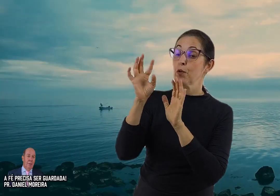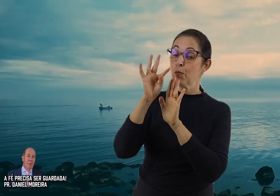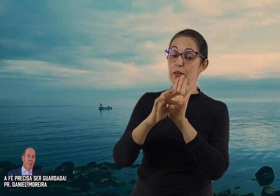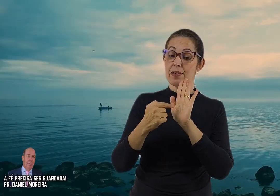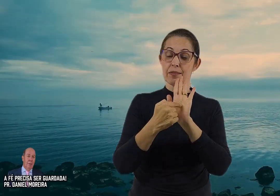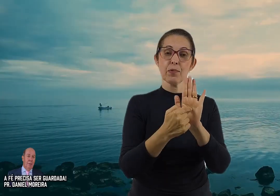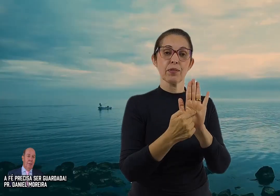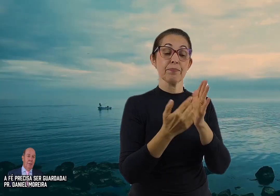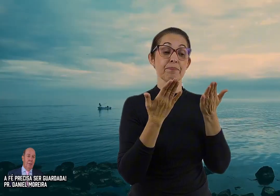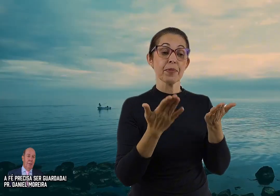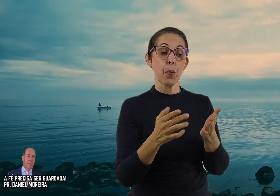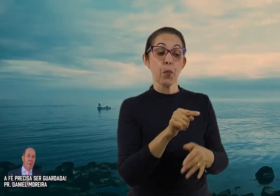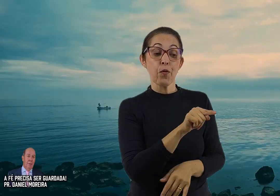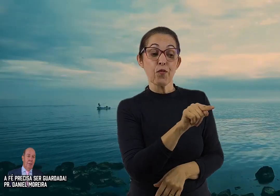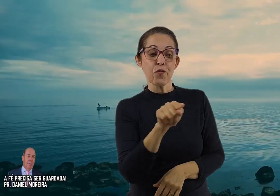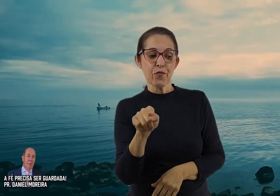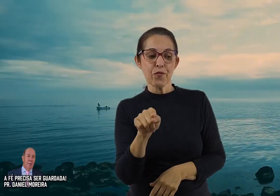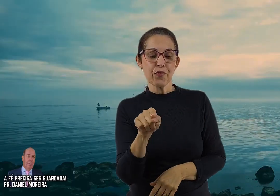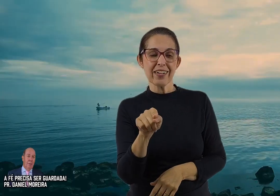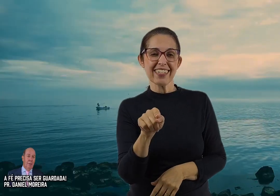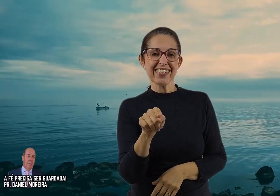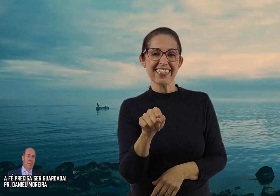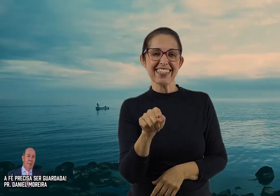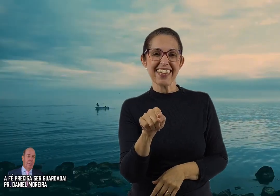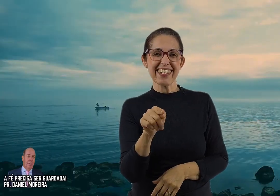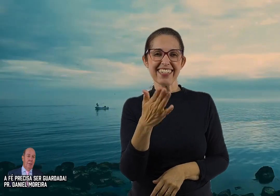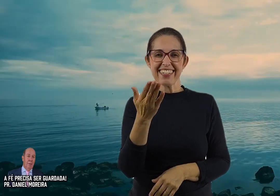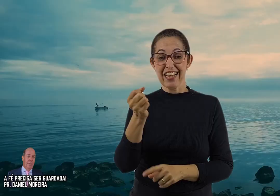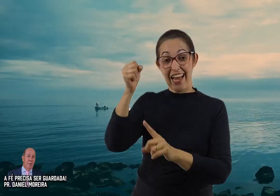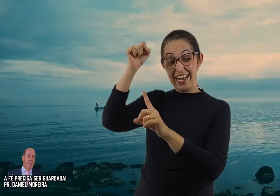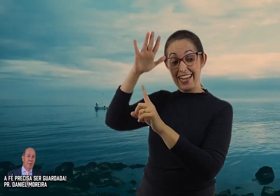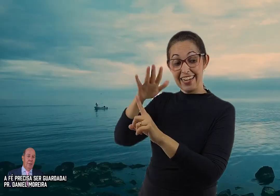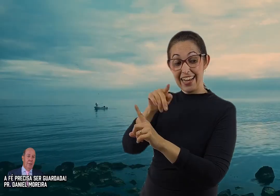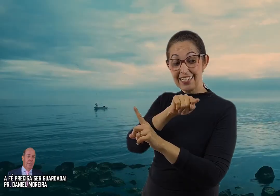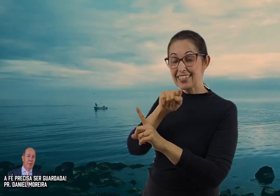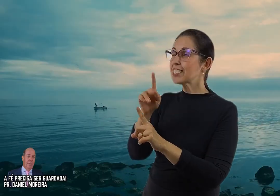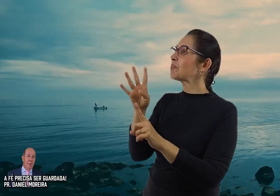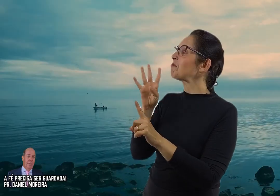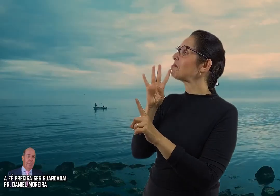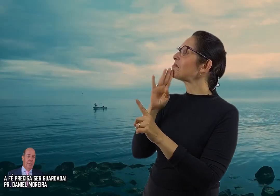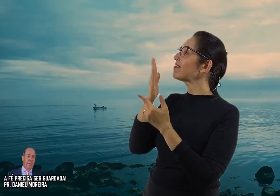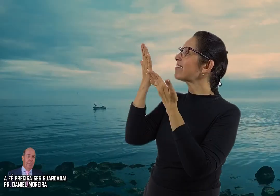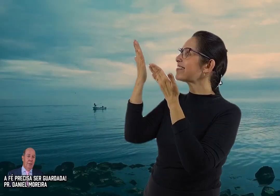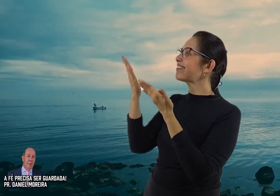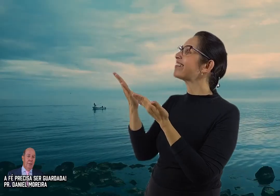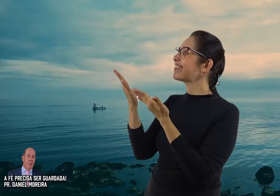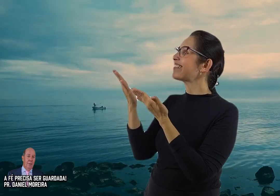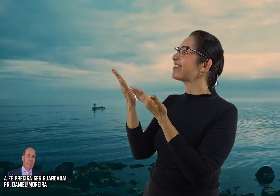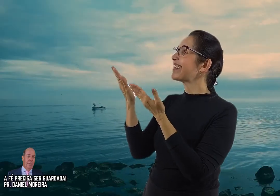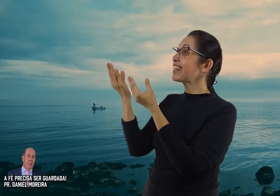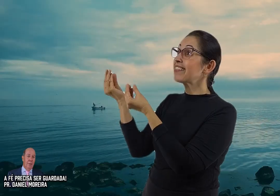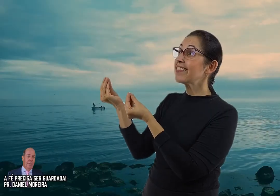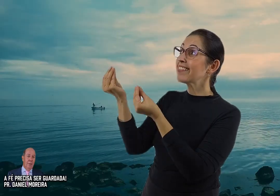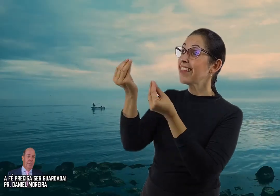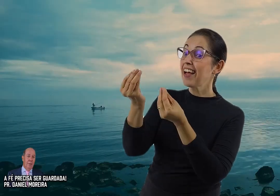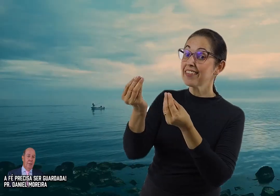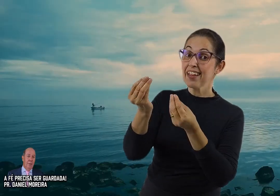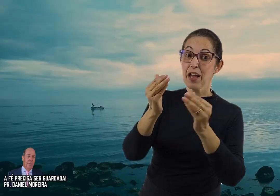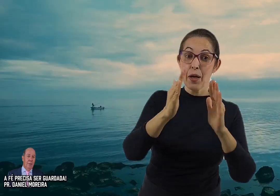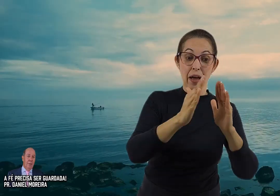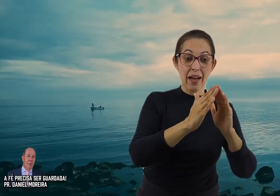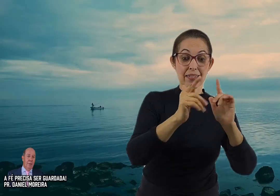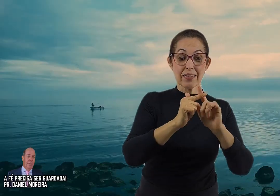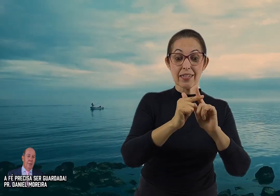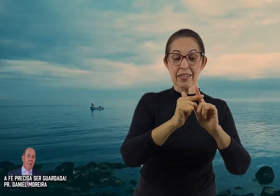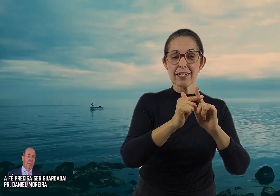Também, irmãos, vos fazemos conhecer a graça de Deus dada às